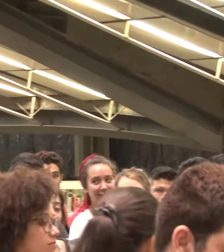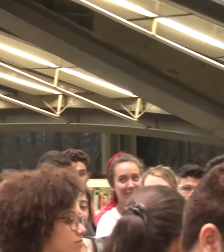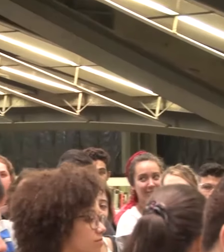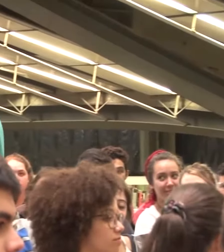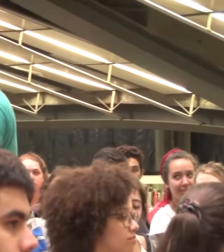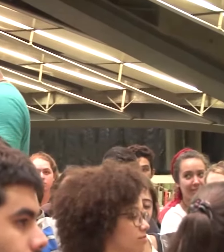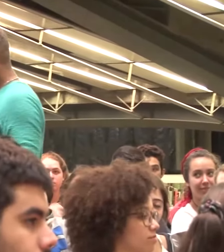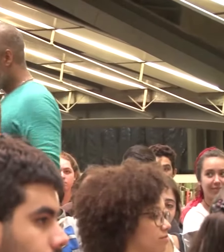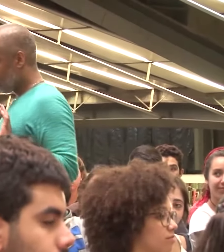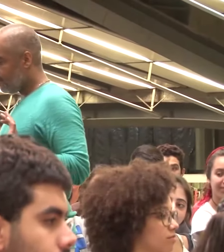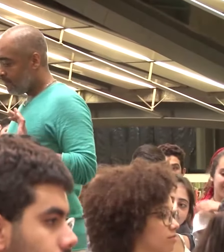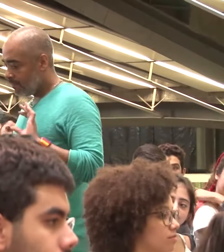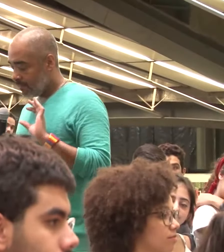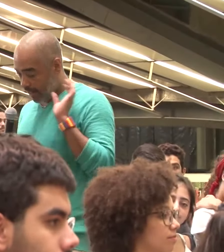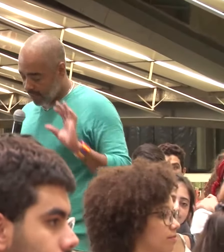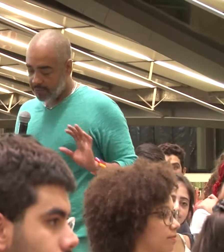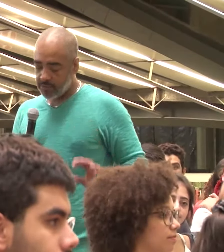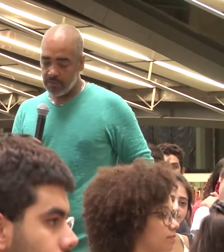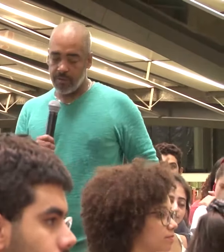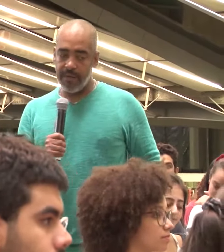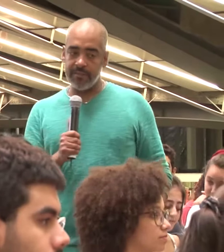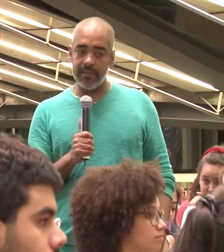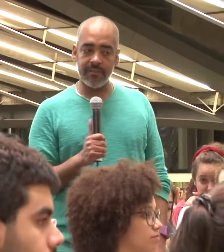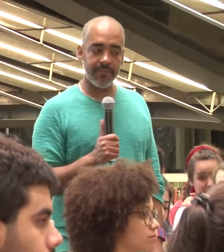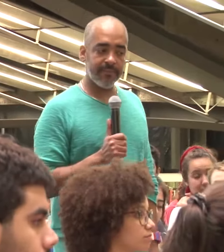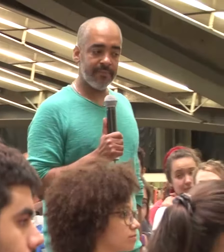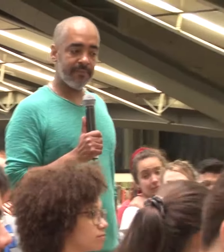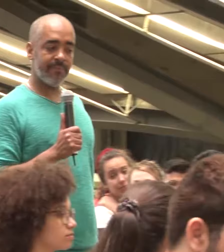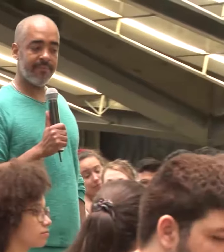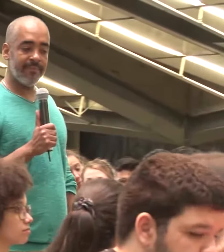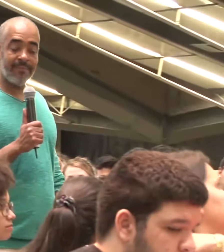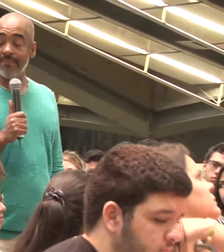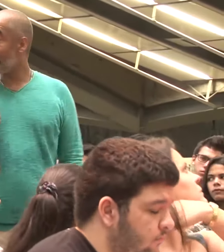Ela faz, ela tem atitudes românticas